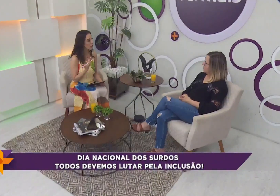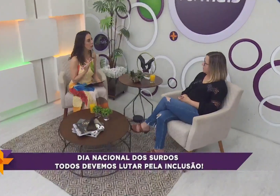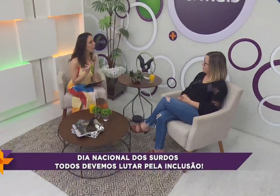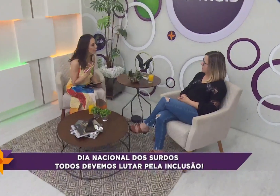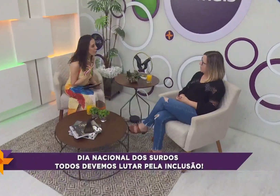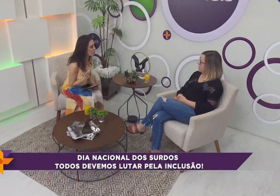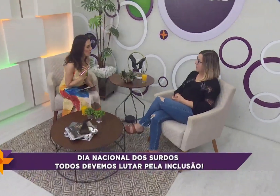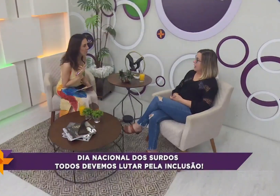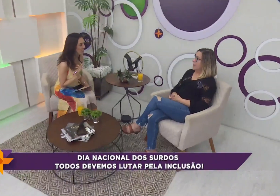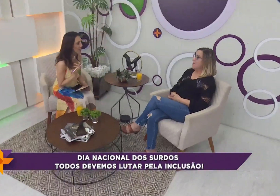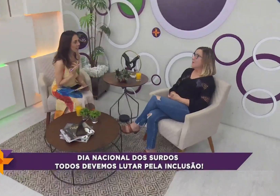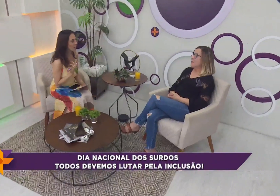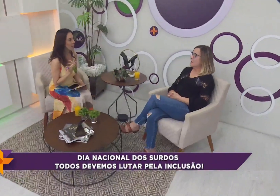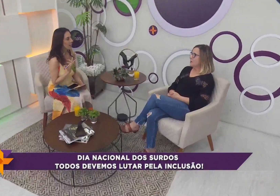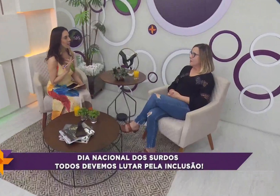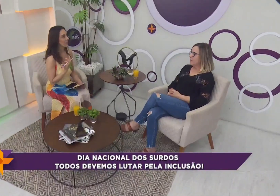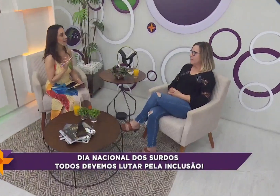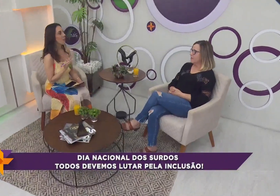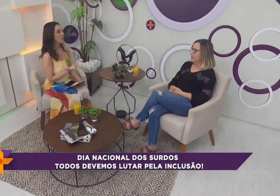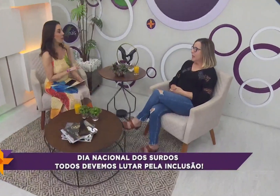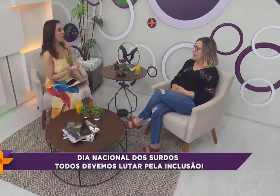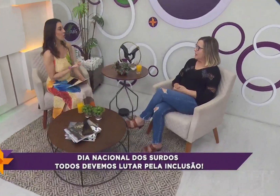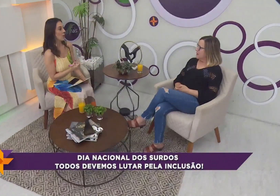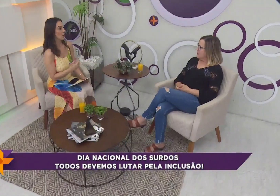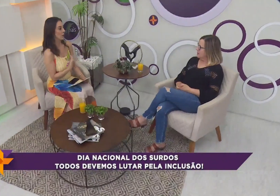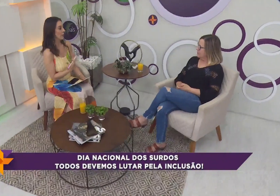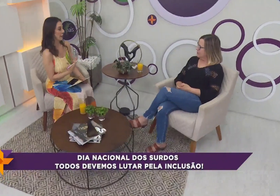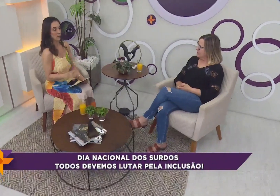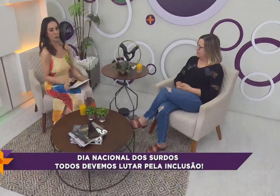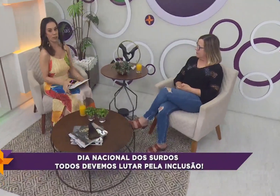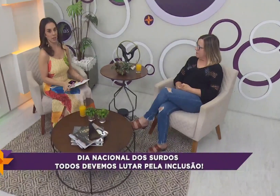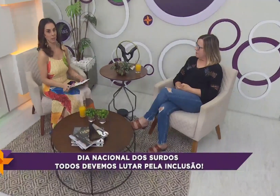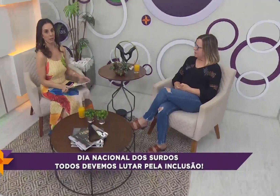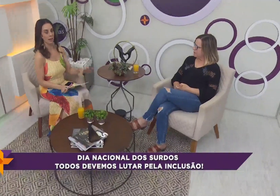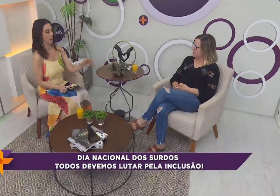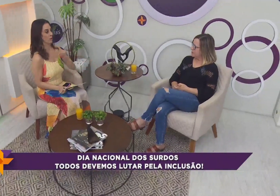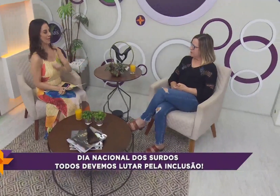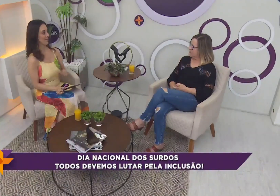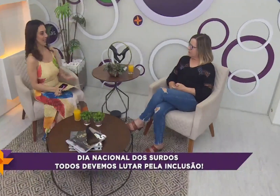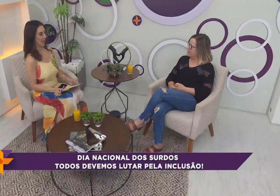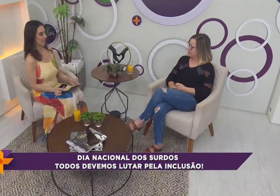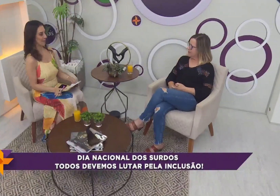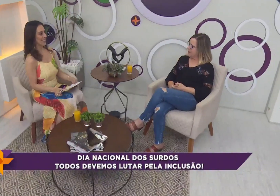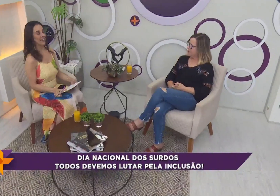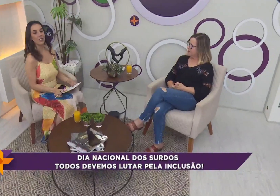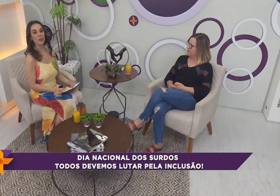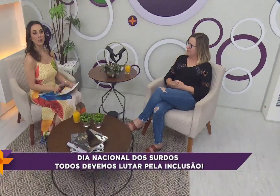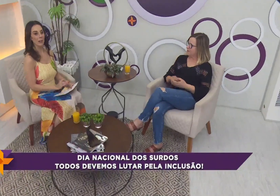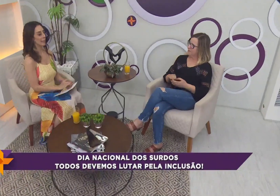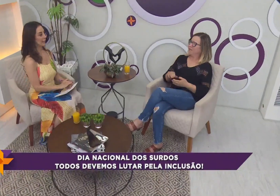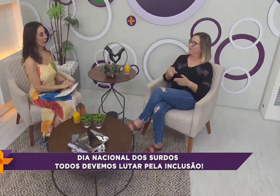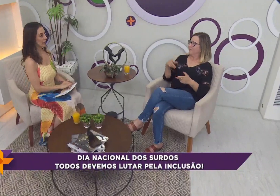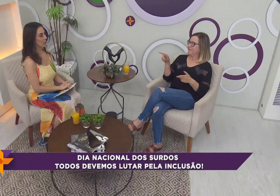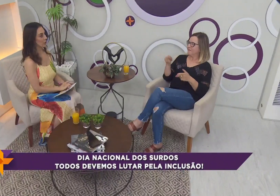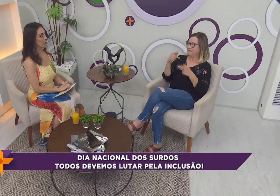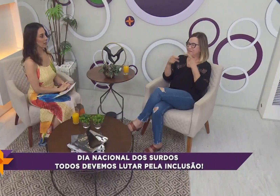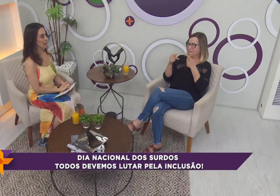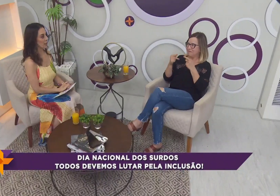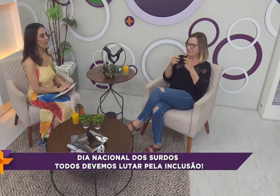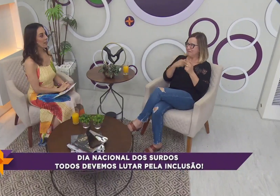difícil? Muito. Porque eu imagino, a pessoa está falando, por exemplo, vai, eu vou começar a falar. Tá. Então, eu estou falando aqui com você e